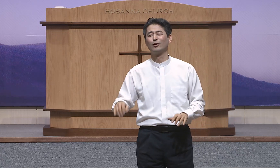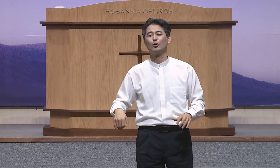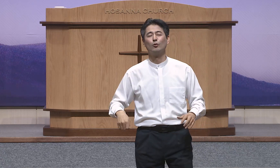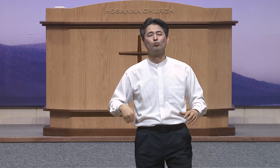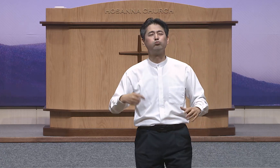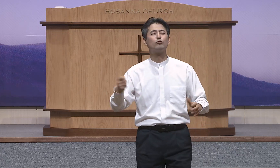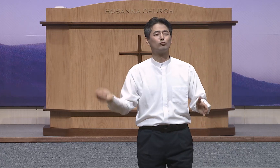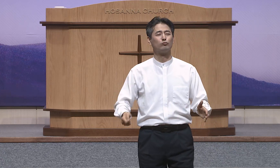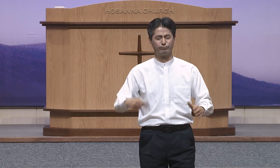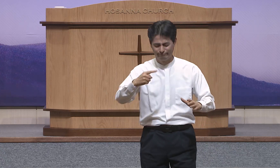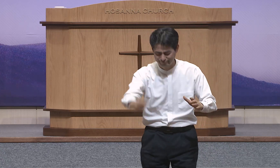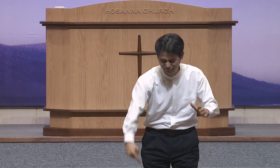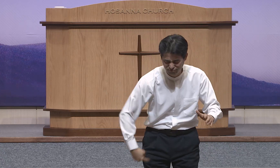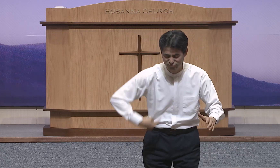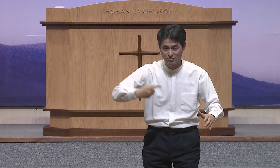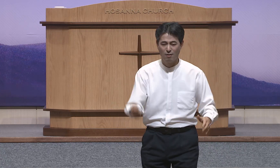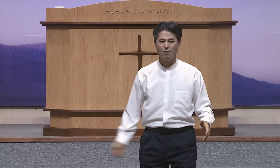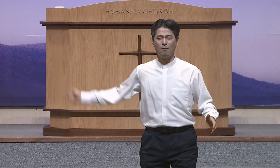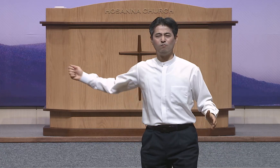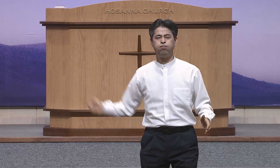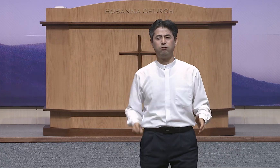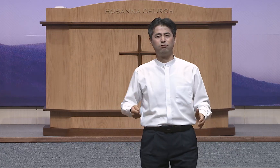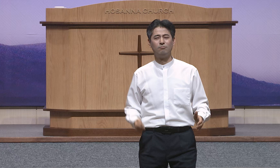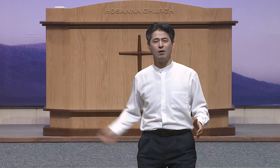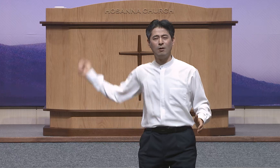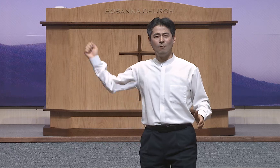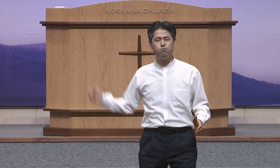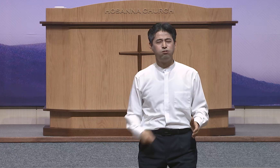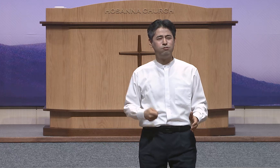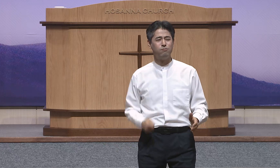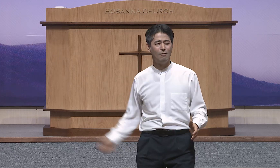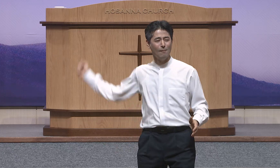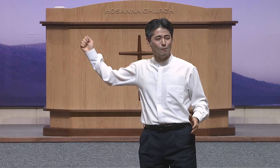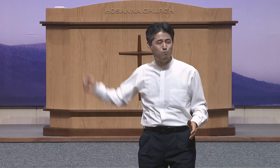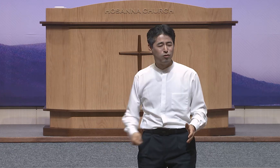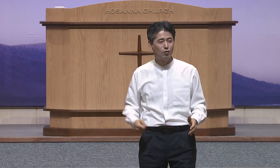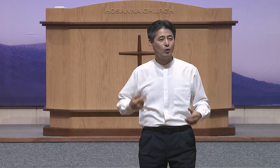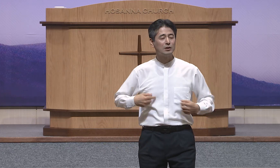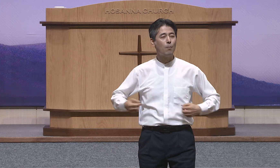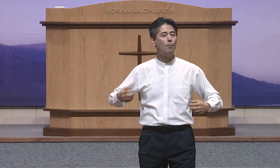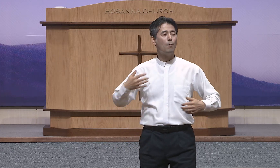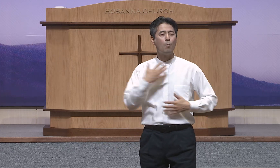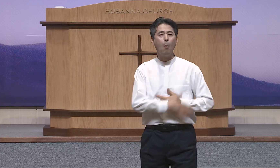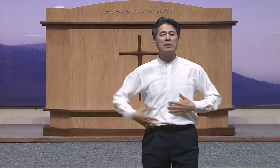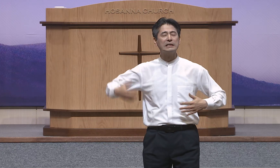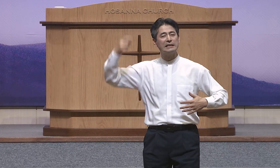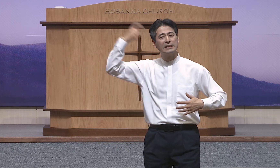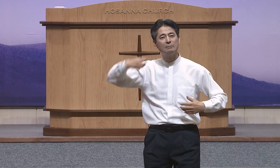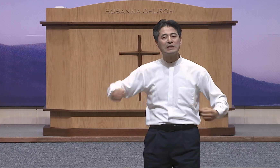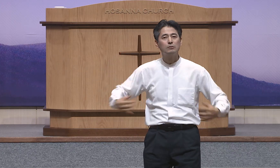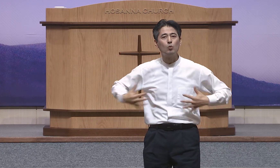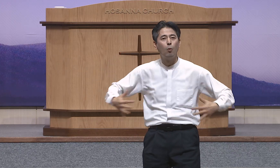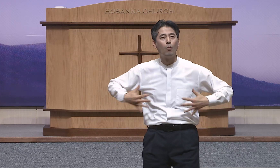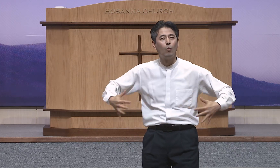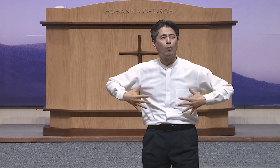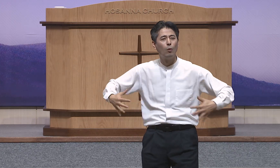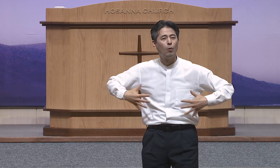없었어요. 그냥 큰 북 놓고 박자로 하나 둘 둥둥둥 이렇게 하면 몸에 진동을